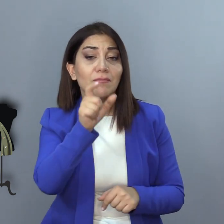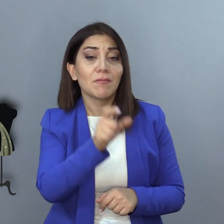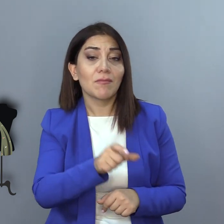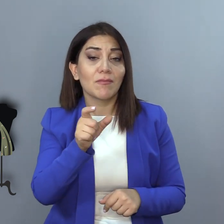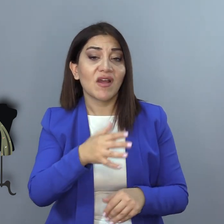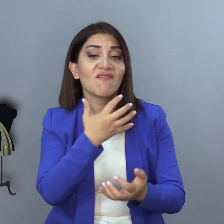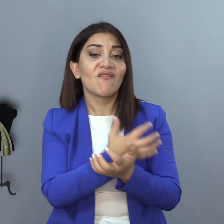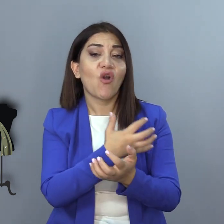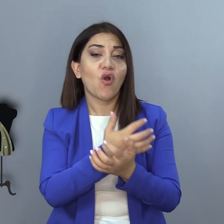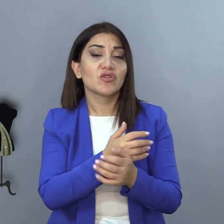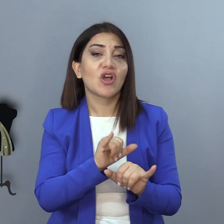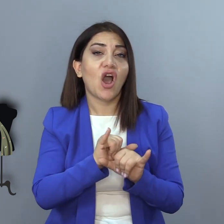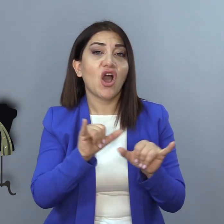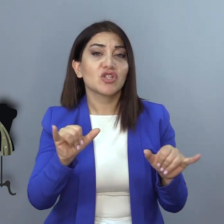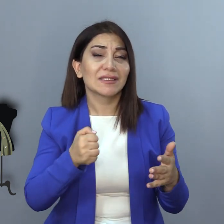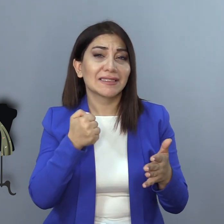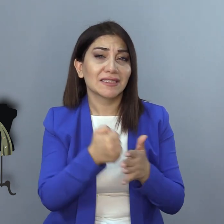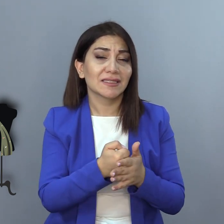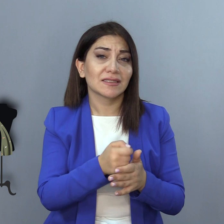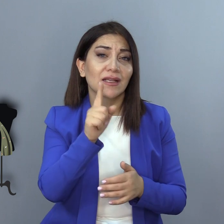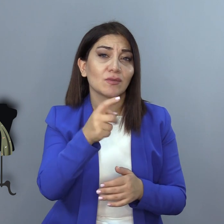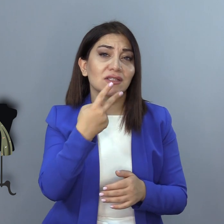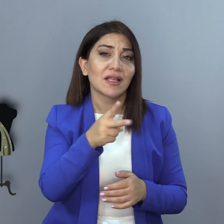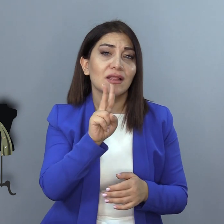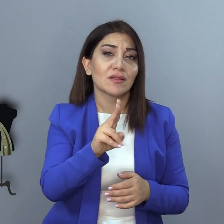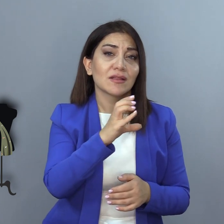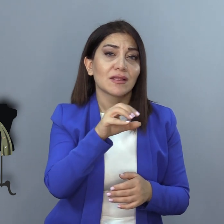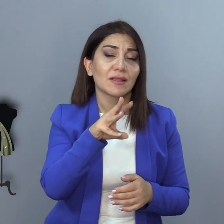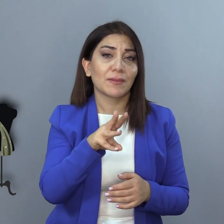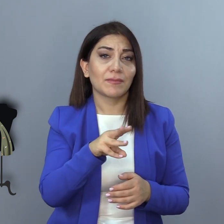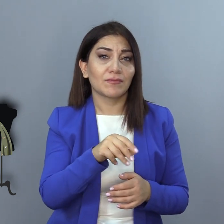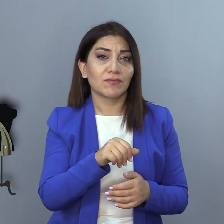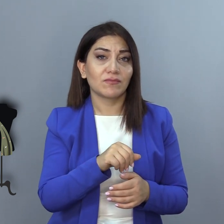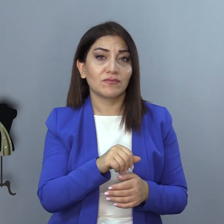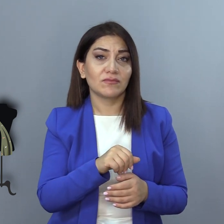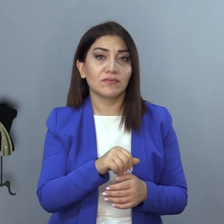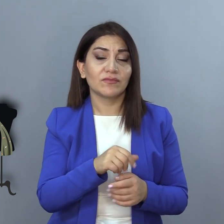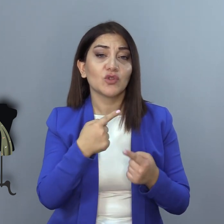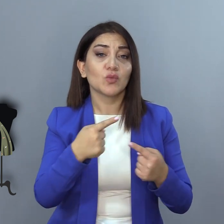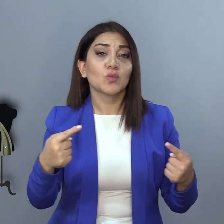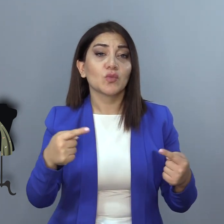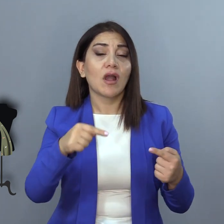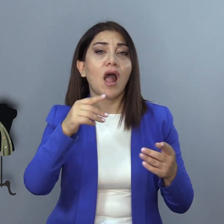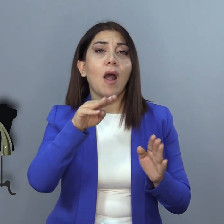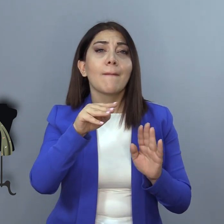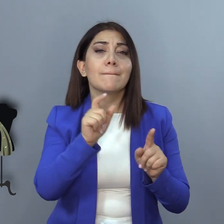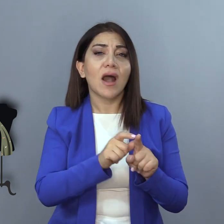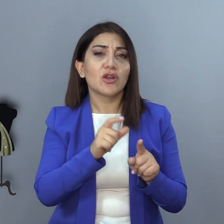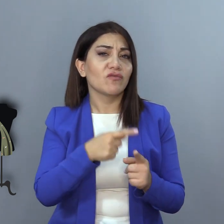ոսկրային աջը միջինում հասնում է 122 սանդիմետրի։ Ուրիշ ոչ մի հատկանիշով նրանք չեն տարբերվում